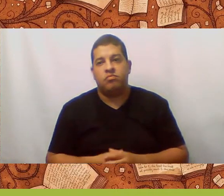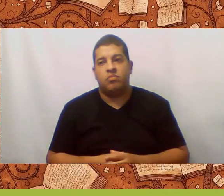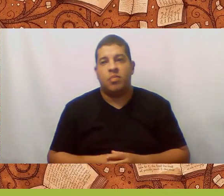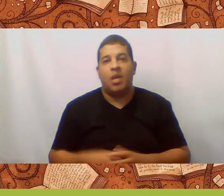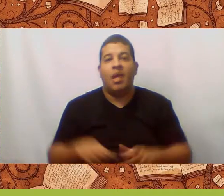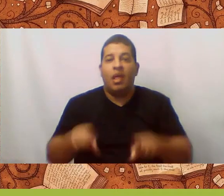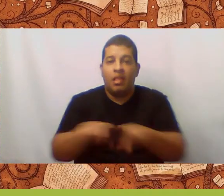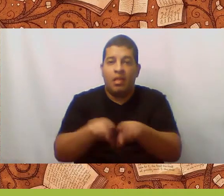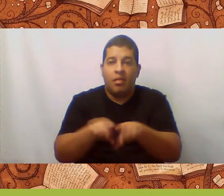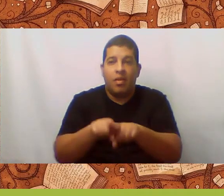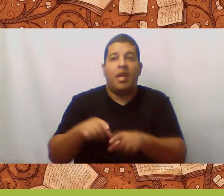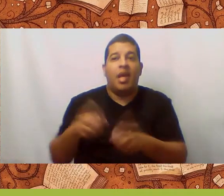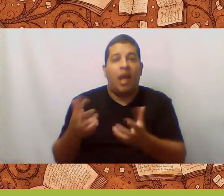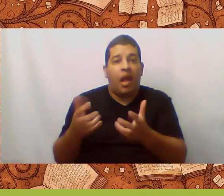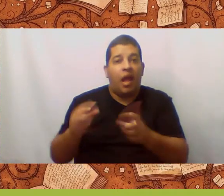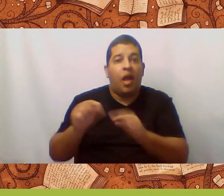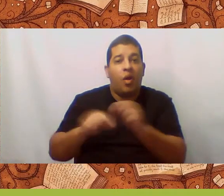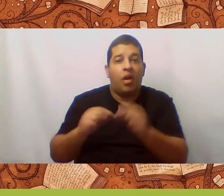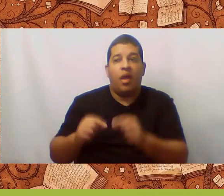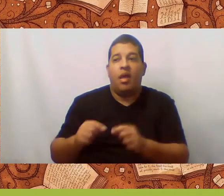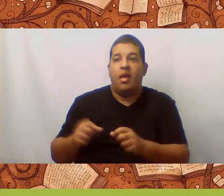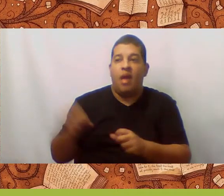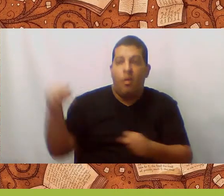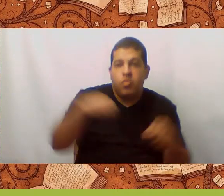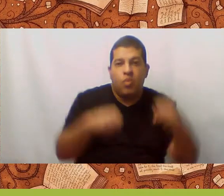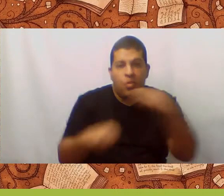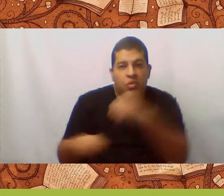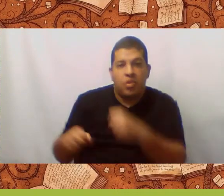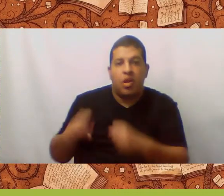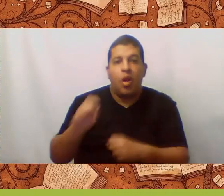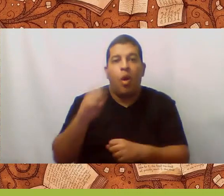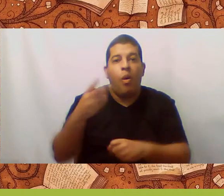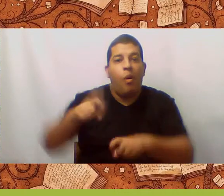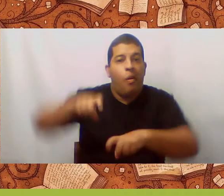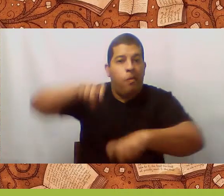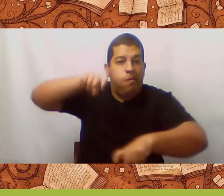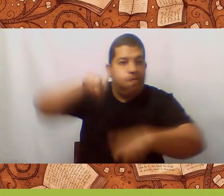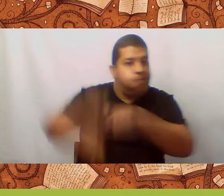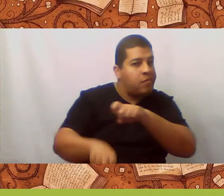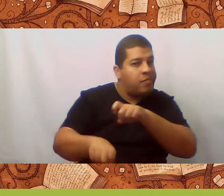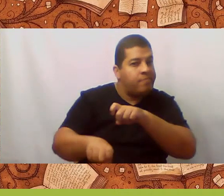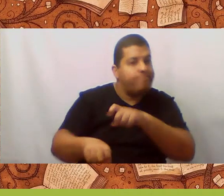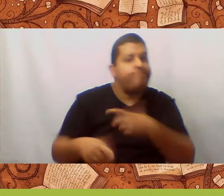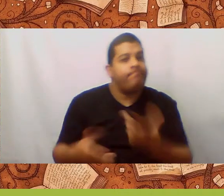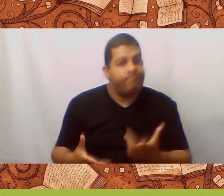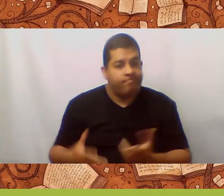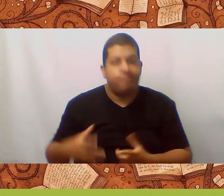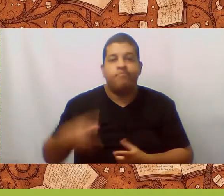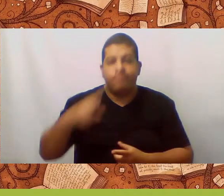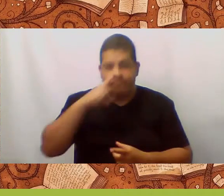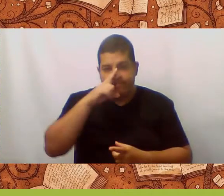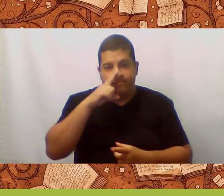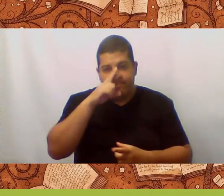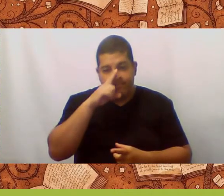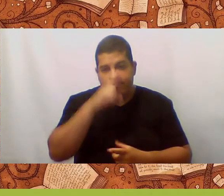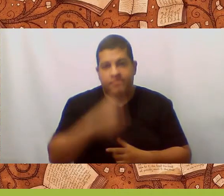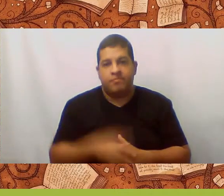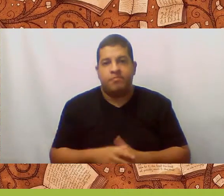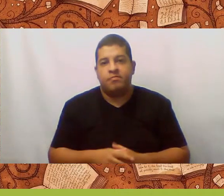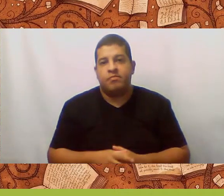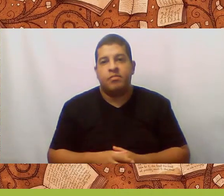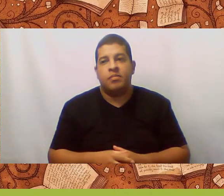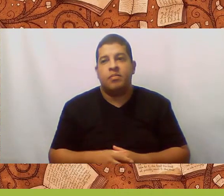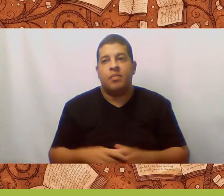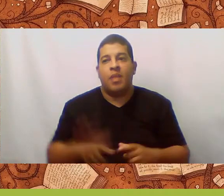né, seja agredi-las fisicamente, e quando, né, a